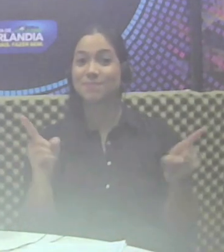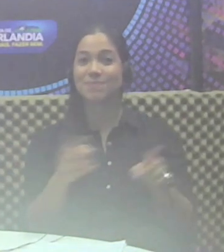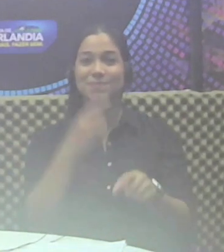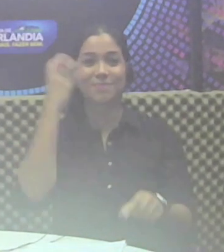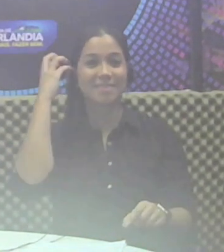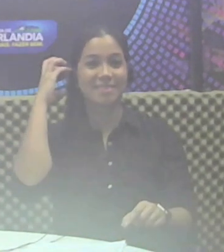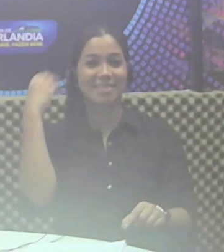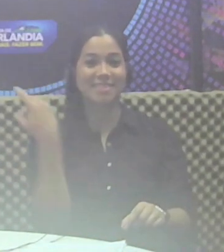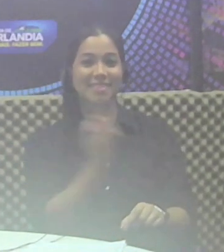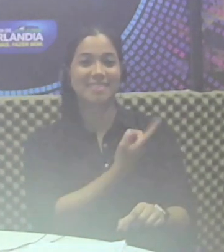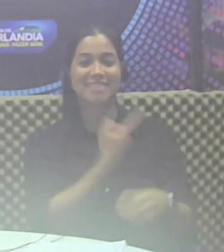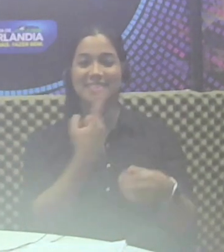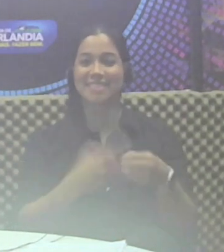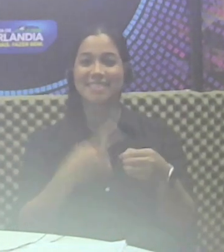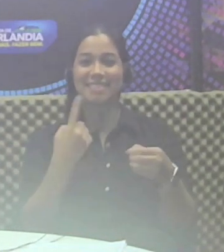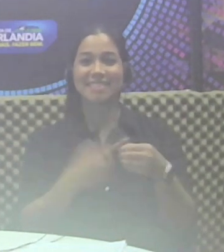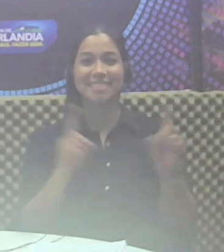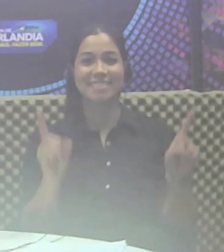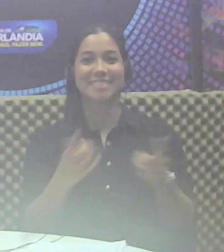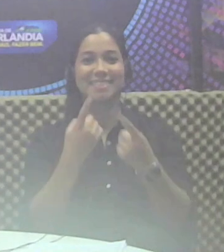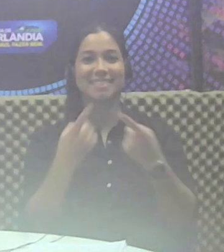Rádio Nossa Cidade.